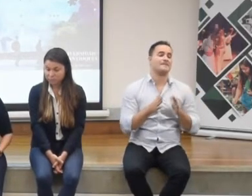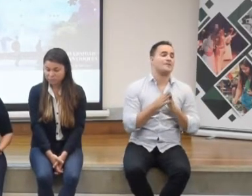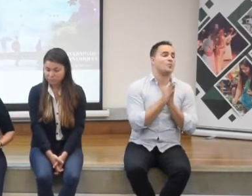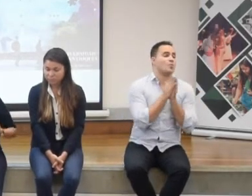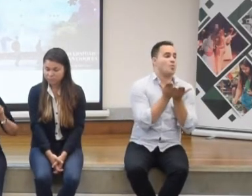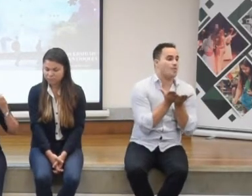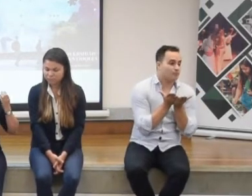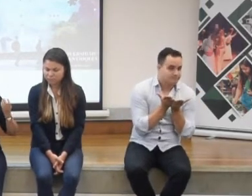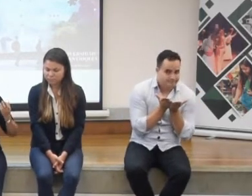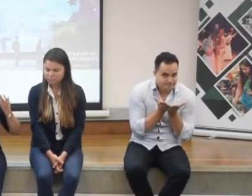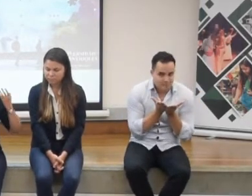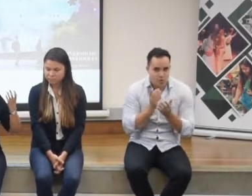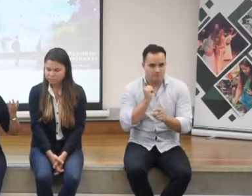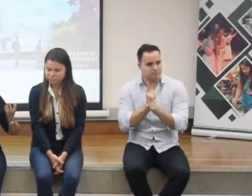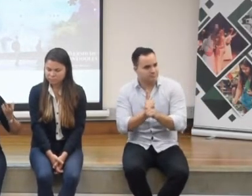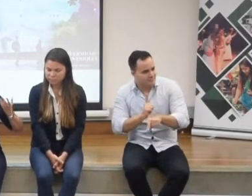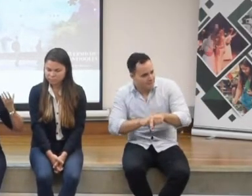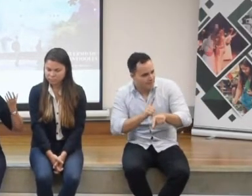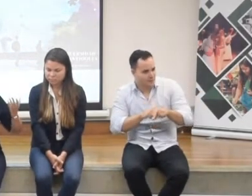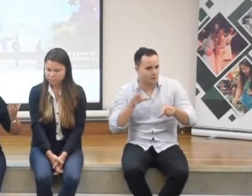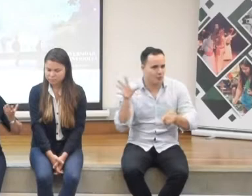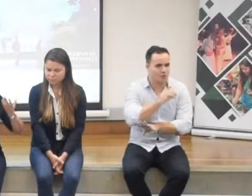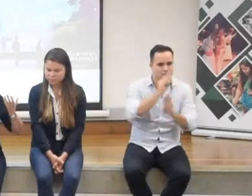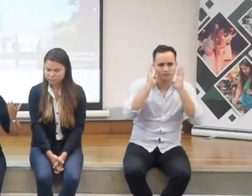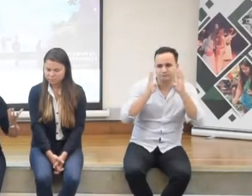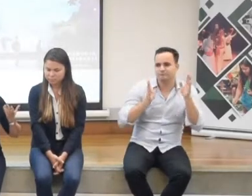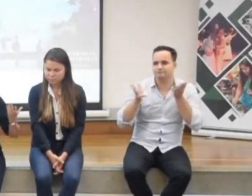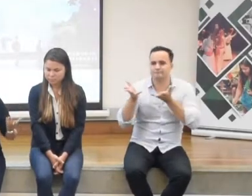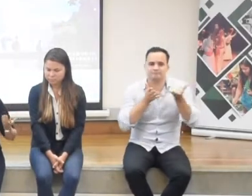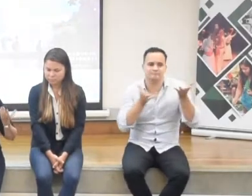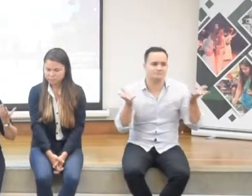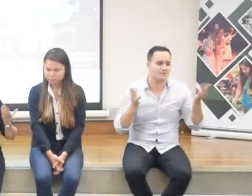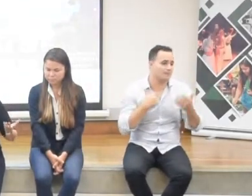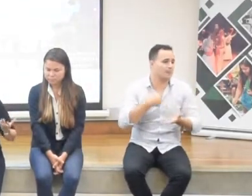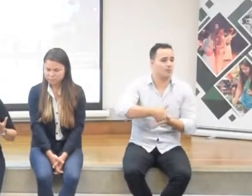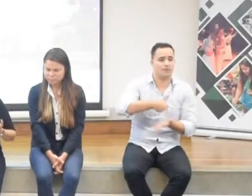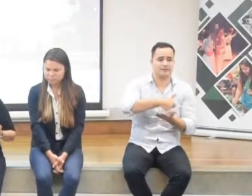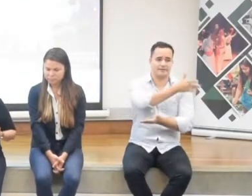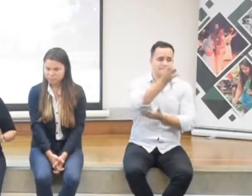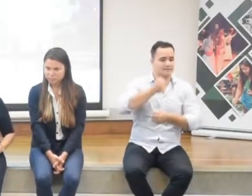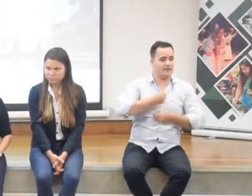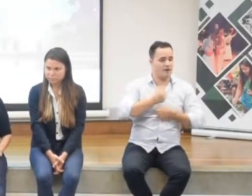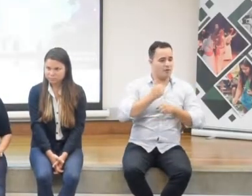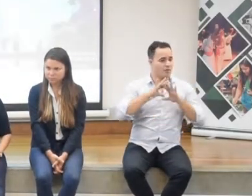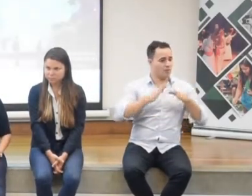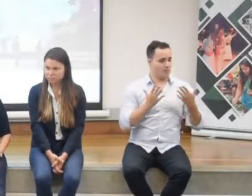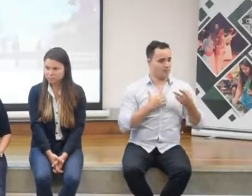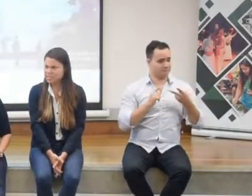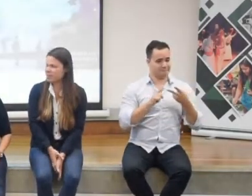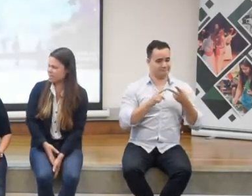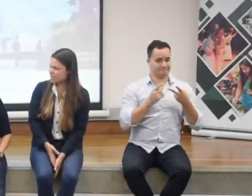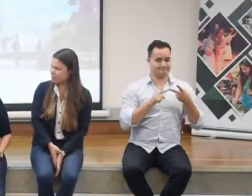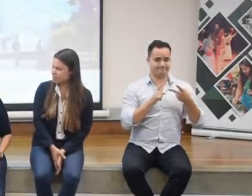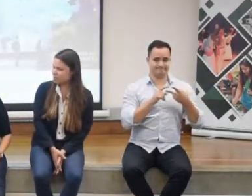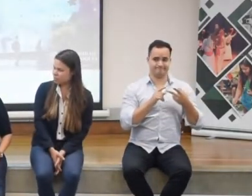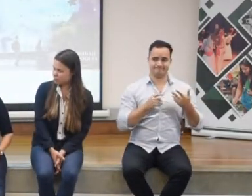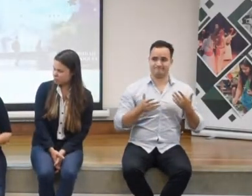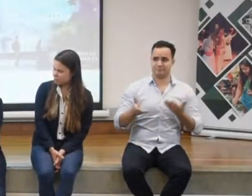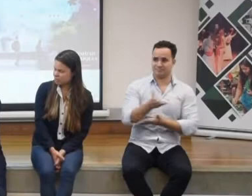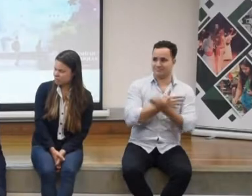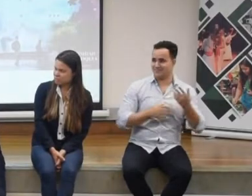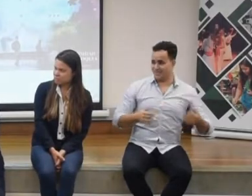escucharnos, ¿qué formas de trabajo podemos proponer para ese tiempo? Ese debería ser el